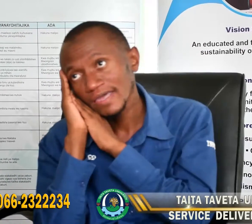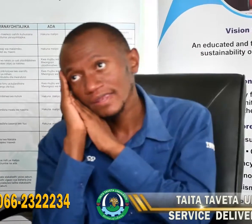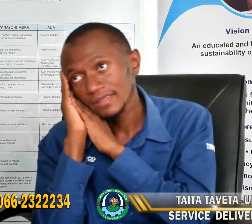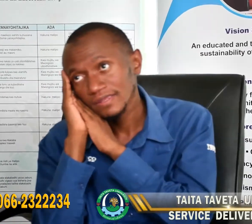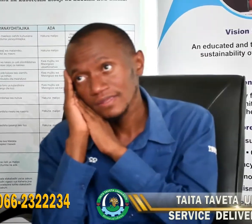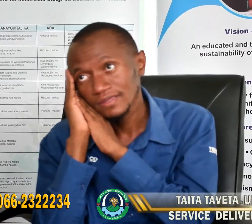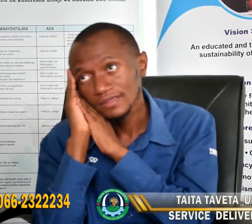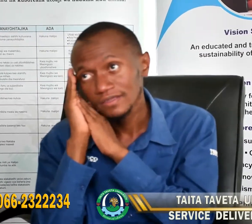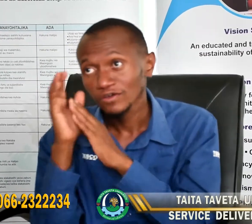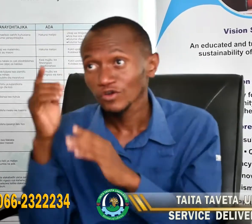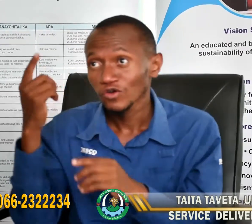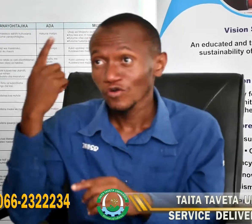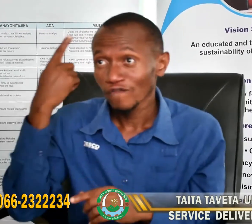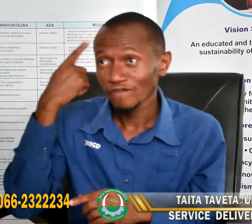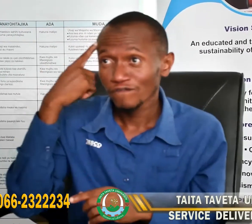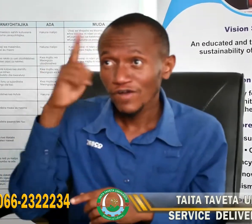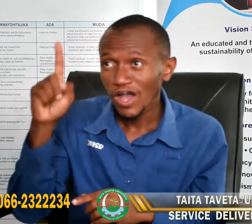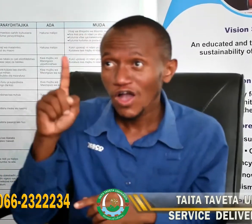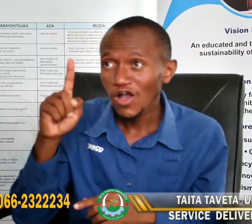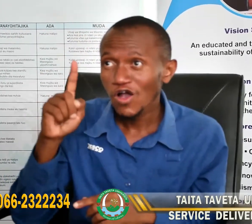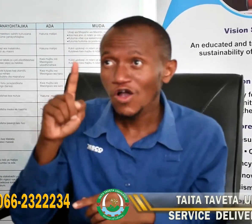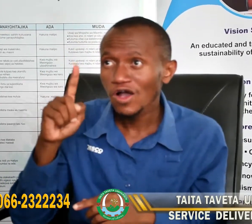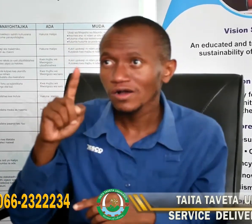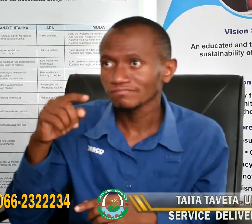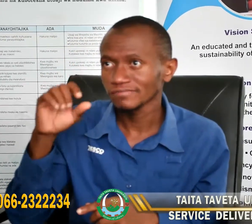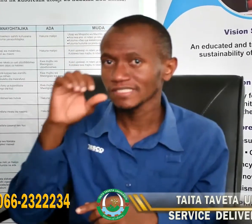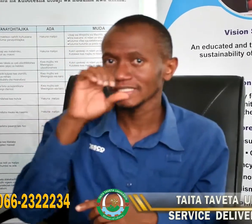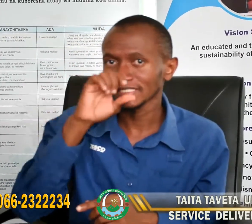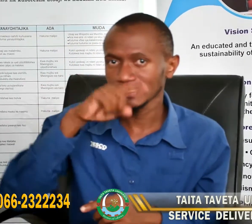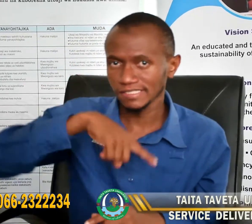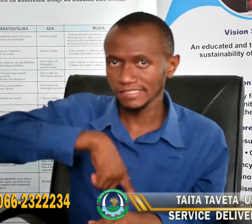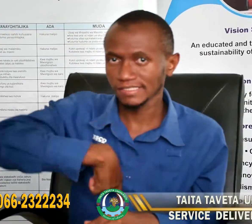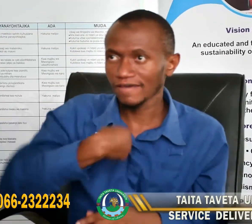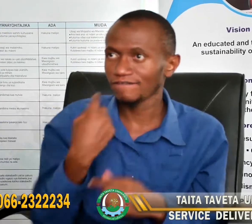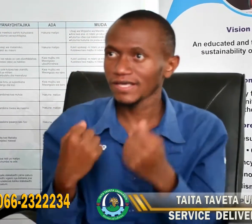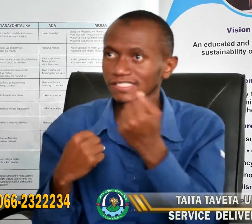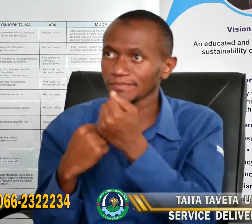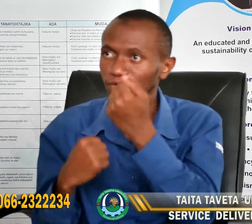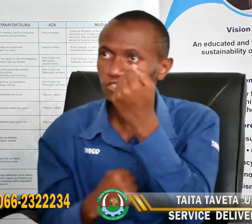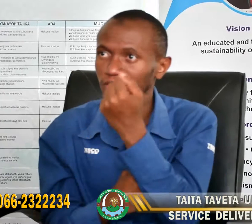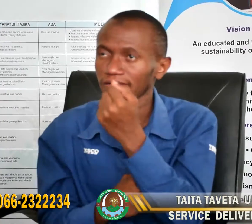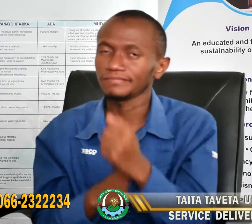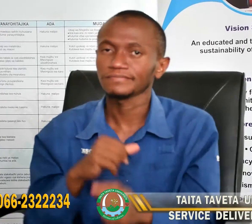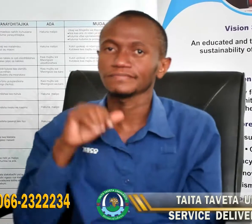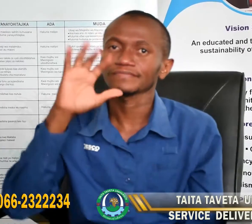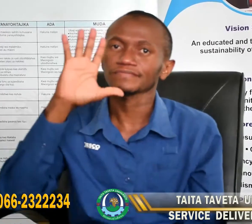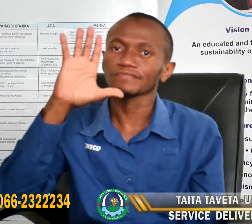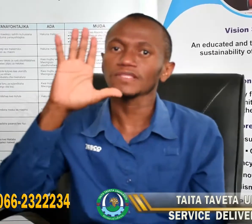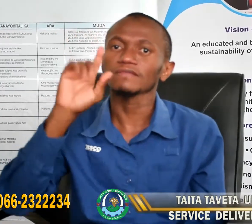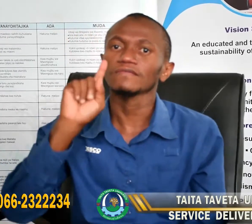jinsi vilivyoelezwa katika stakabadhi ya zabuni. Ada, bila malipo.